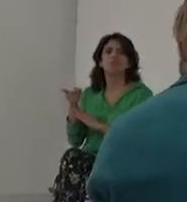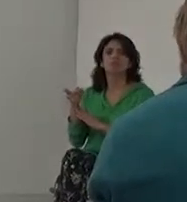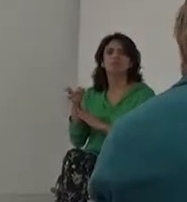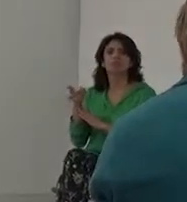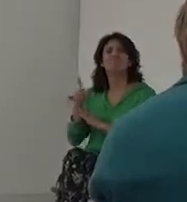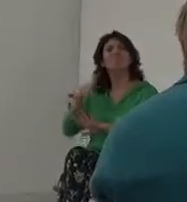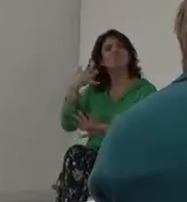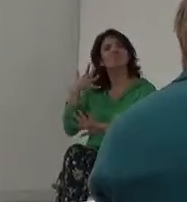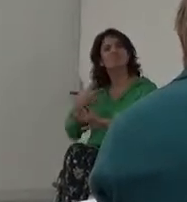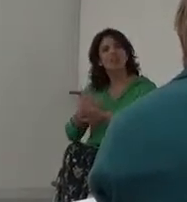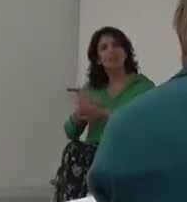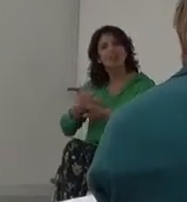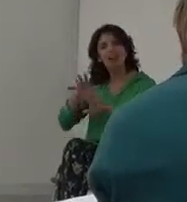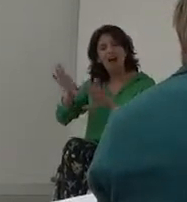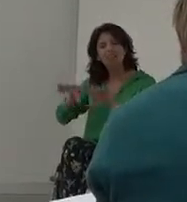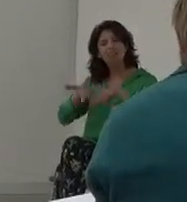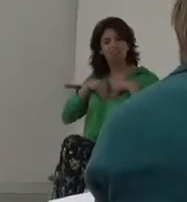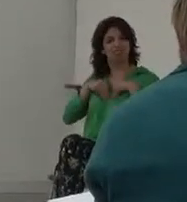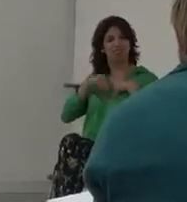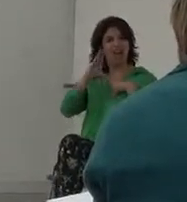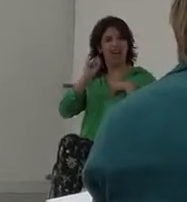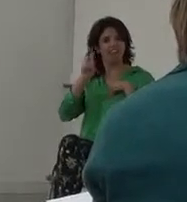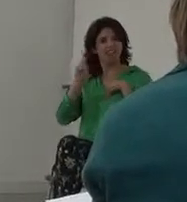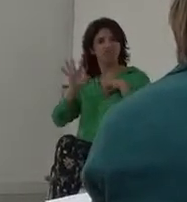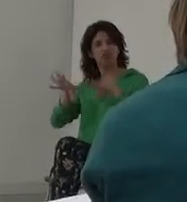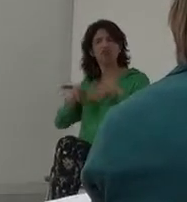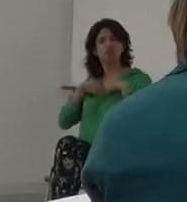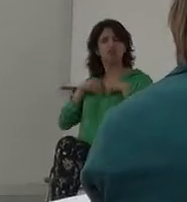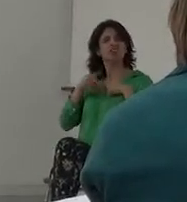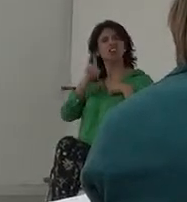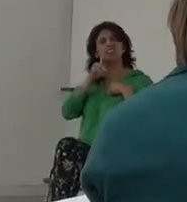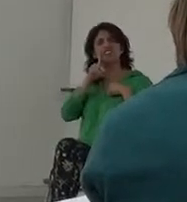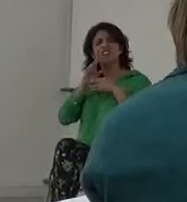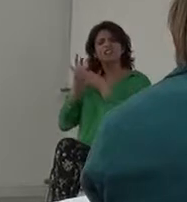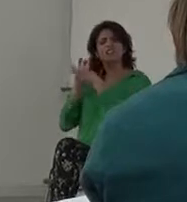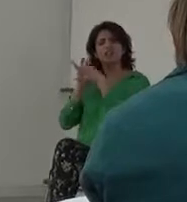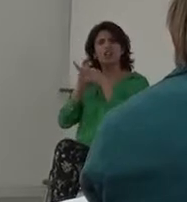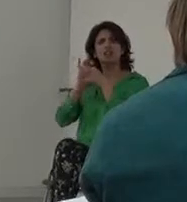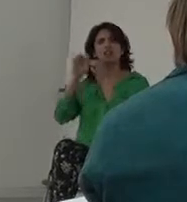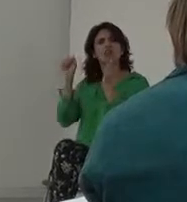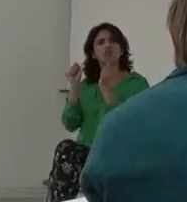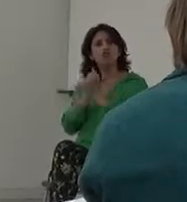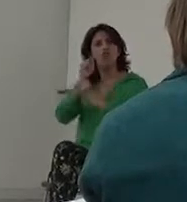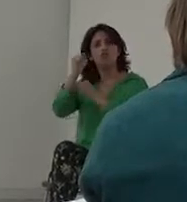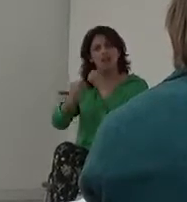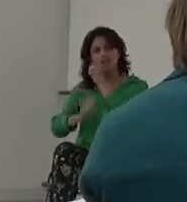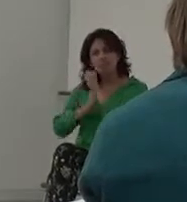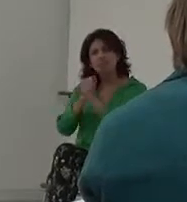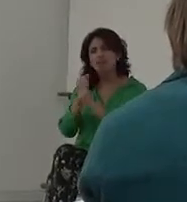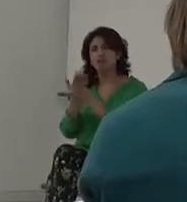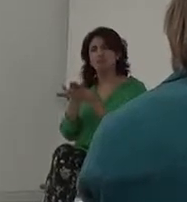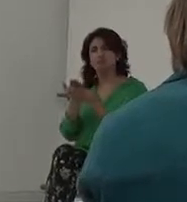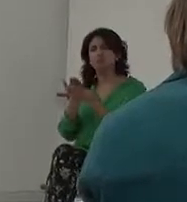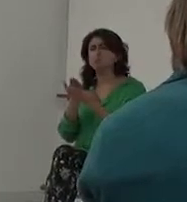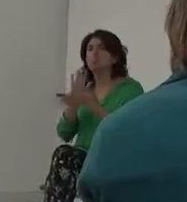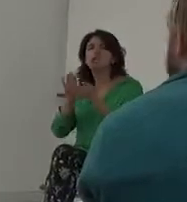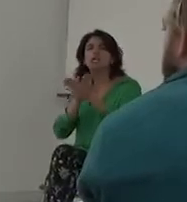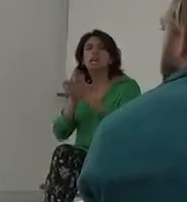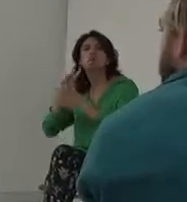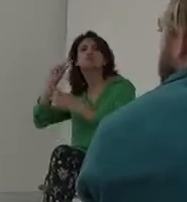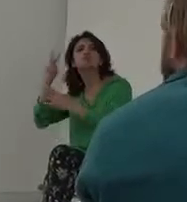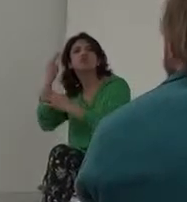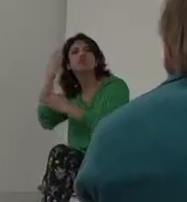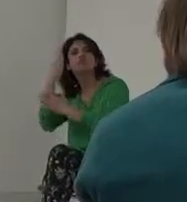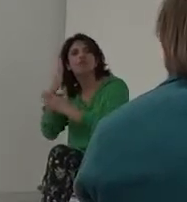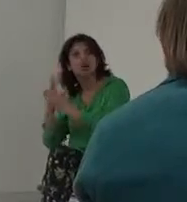adquisiciones que tienen que ver con la edad. Entonces, por ejemplo, un niño en primero básico, en segundo básico, no va a manejar, qué sé yo, el morfema